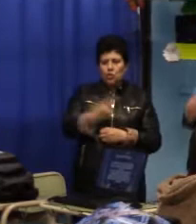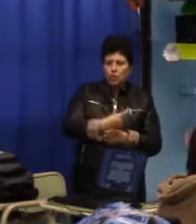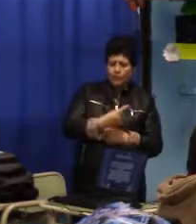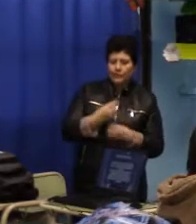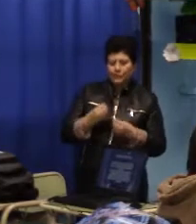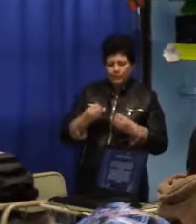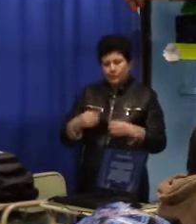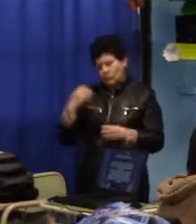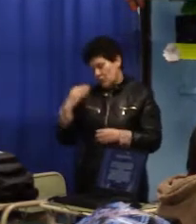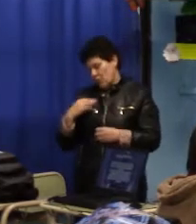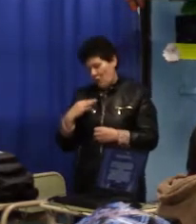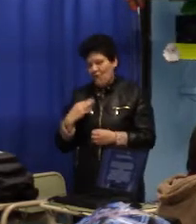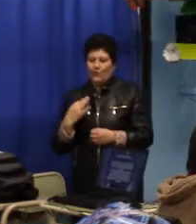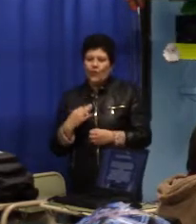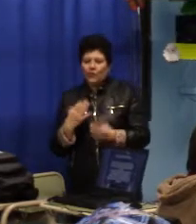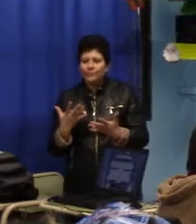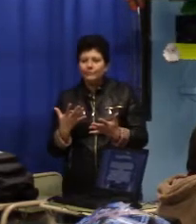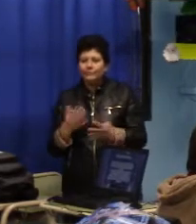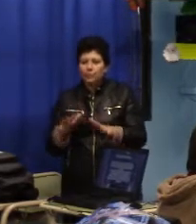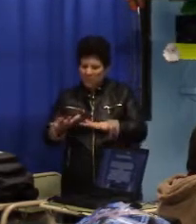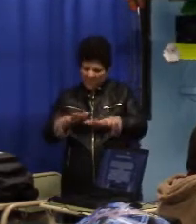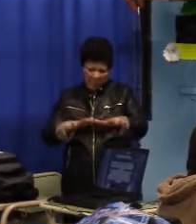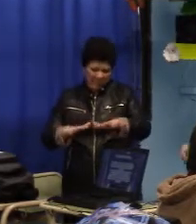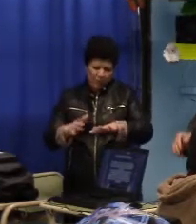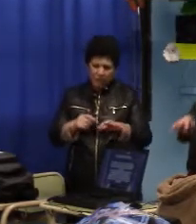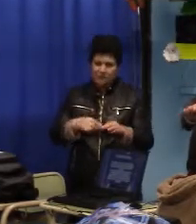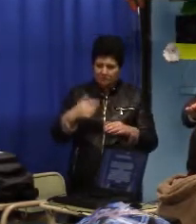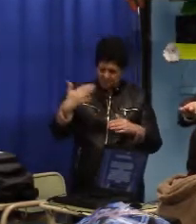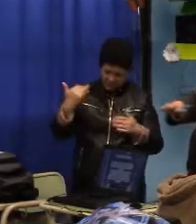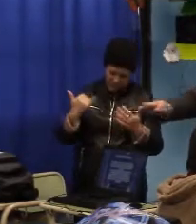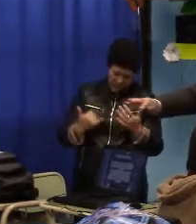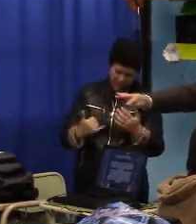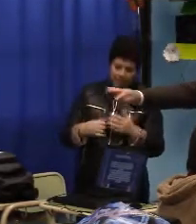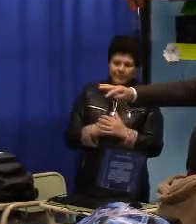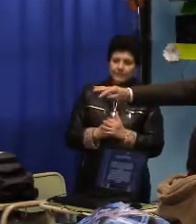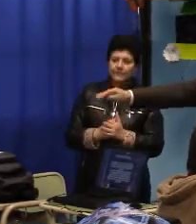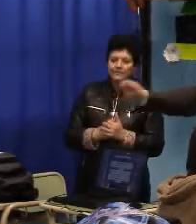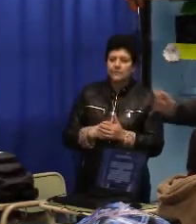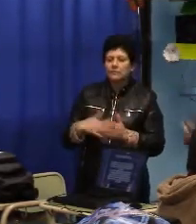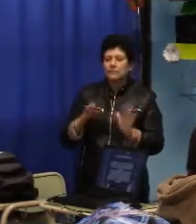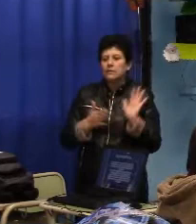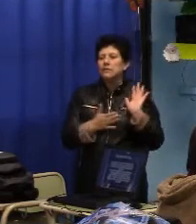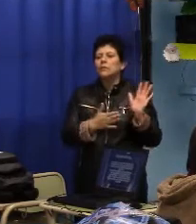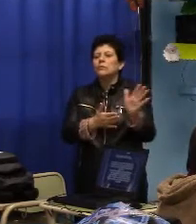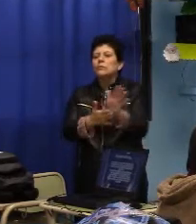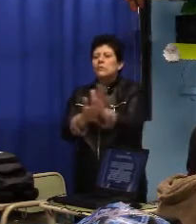nosotros lo logramos, nosotros. Y le mostraron todos los tesoros.